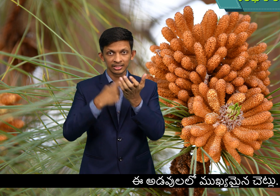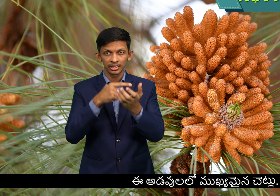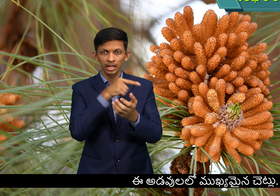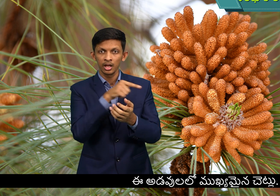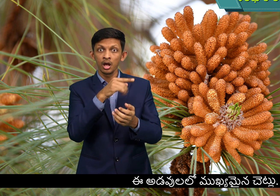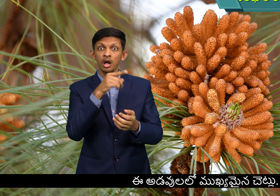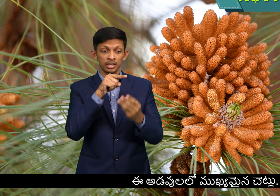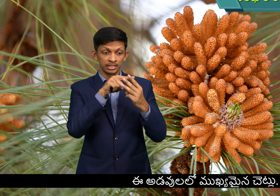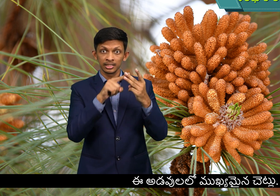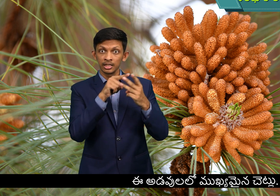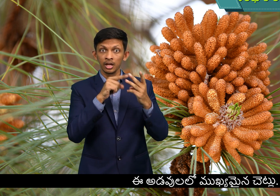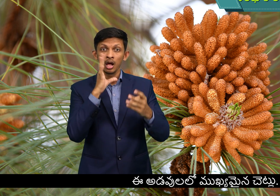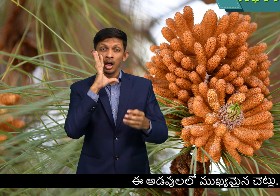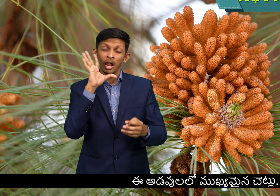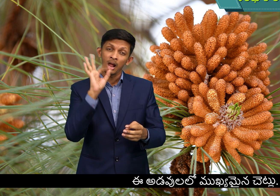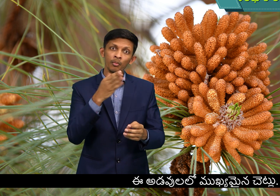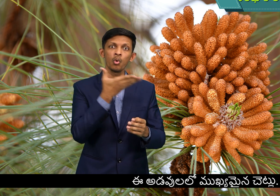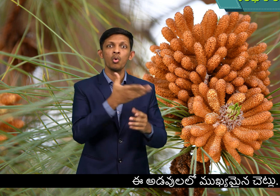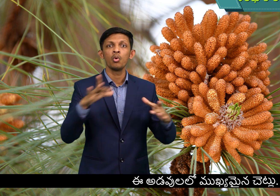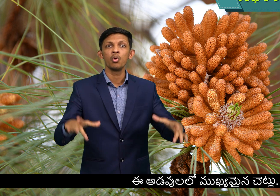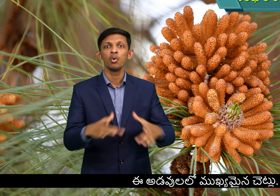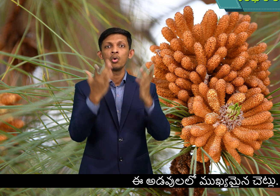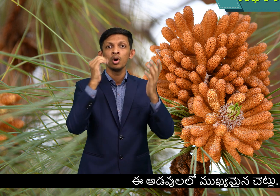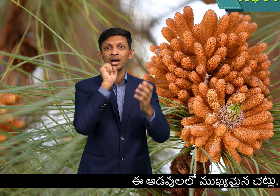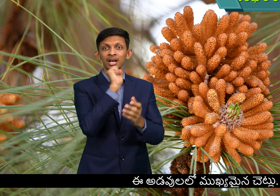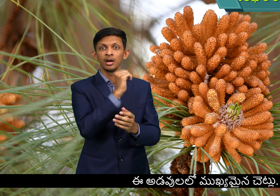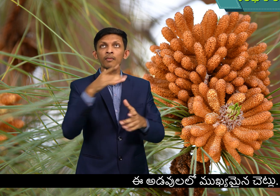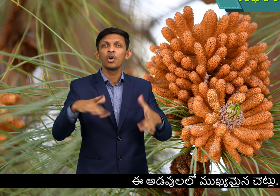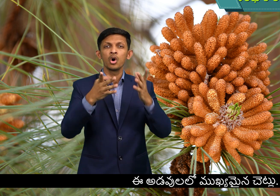ఈ అడవులలో ముఖ్యమైన చెట్లు.